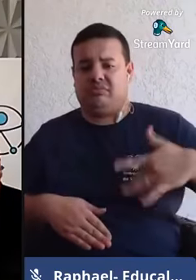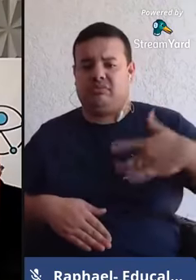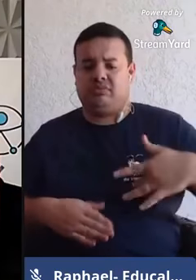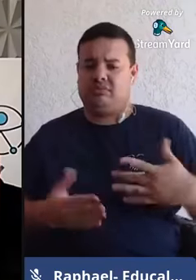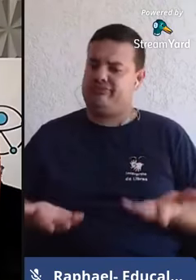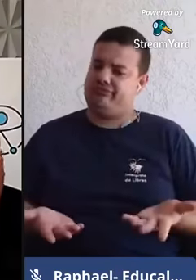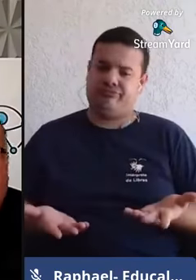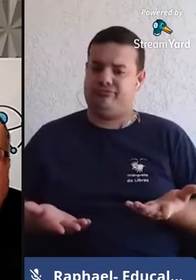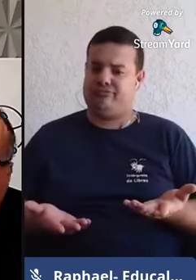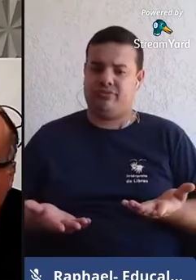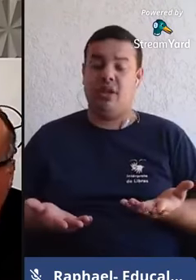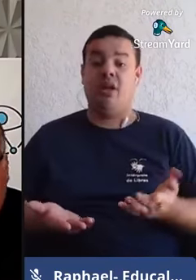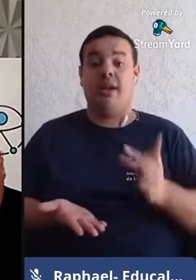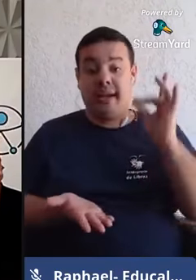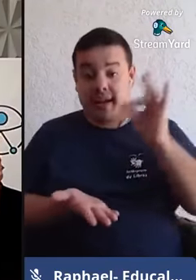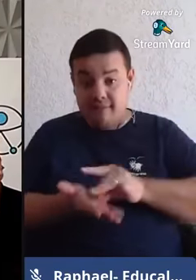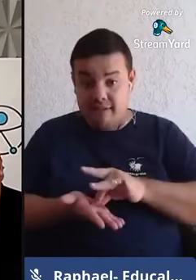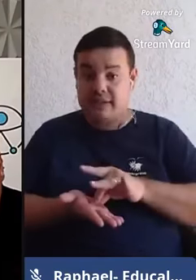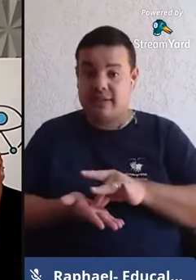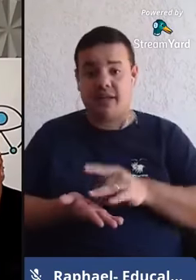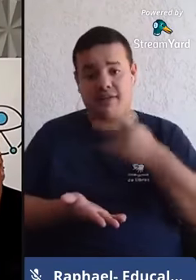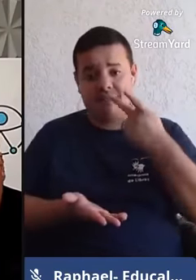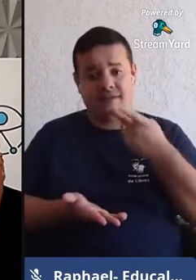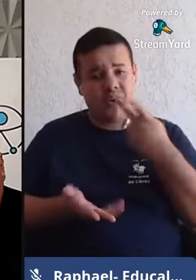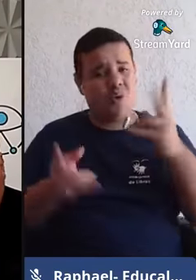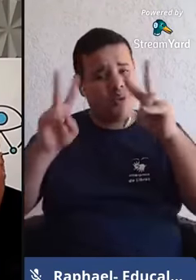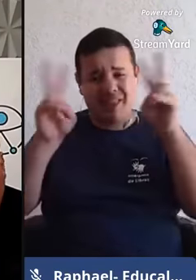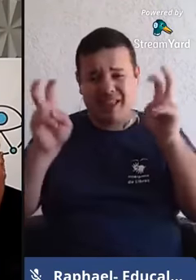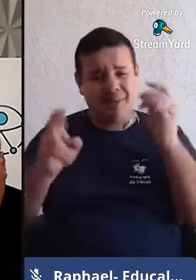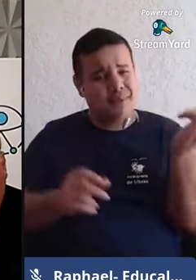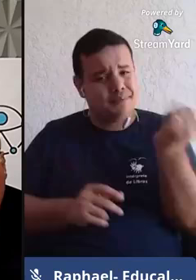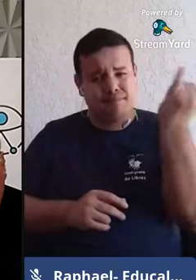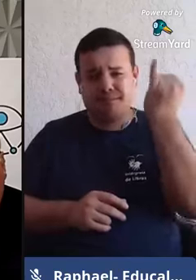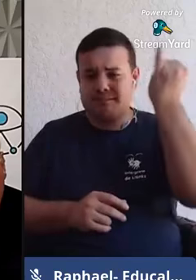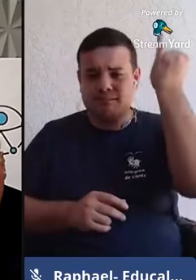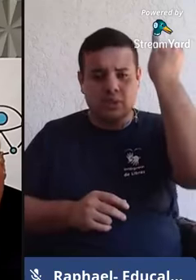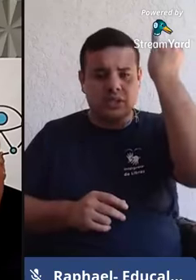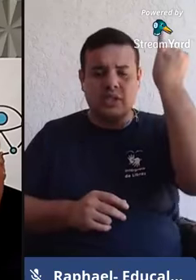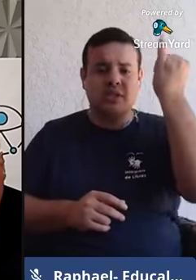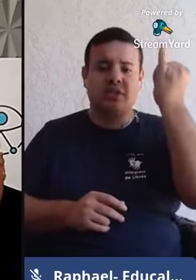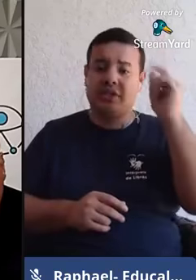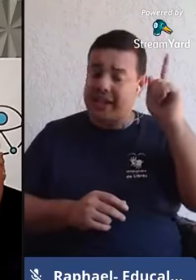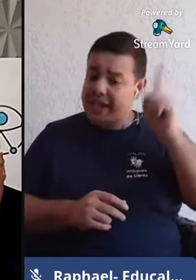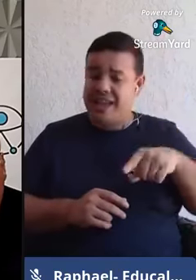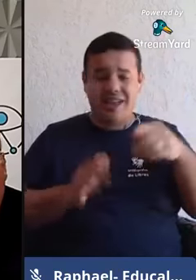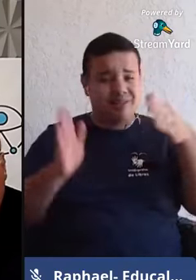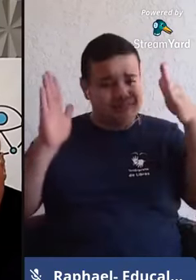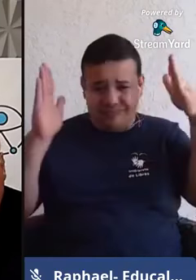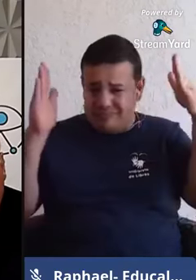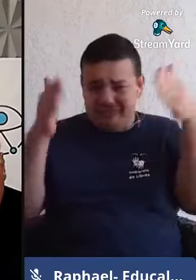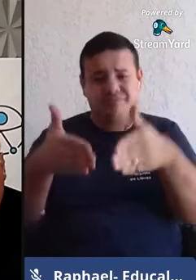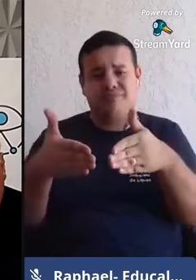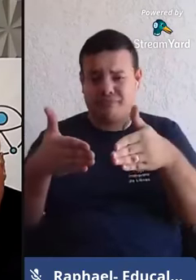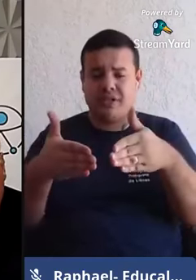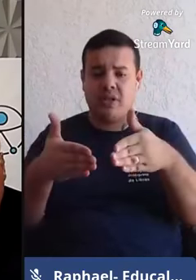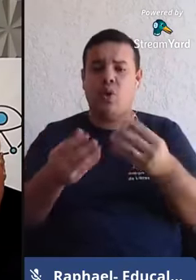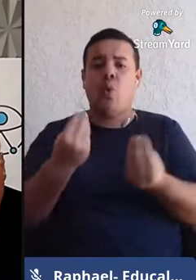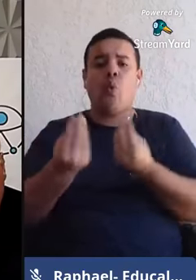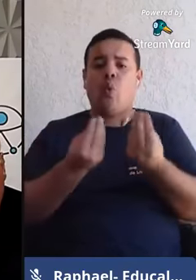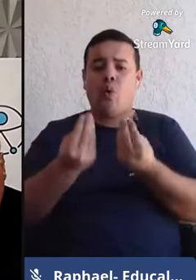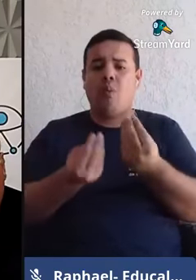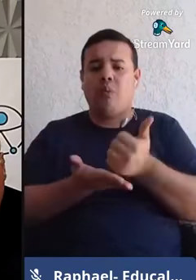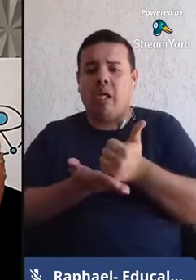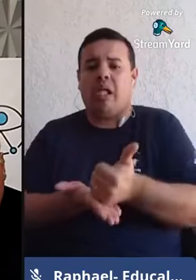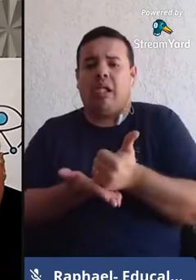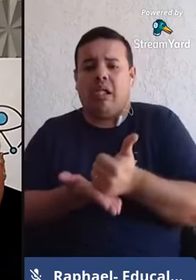na verdade, você tocou num ponto fundamental, acho que esse é o cerne da questão. Como assistencialista,